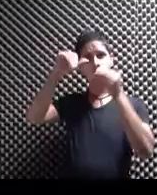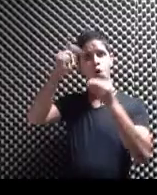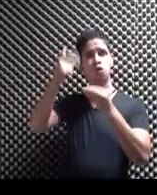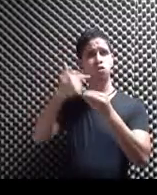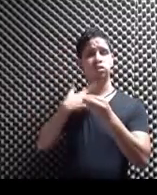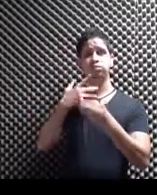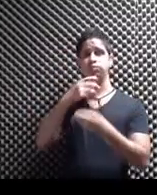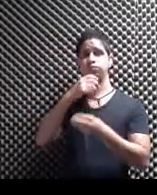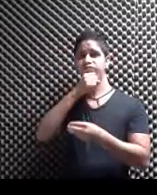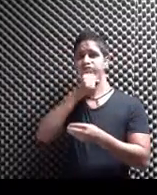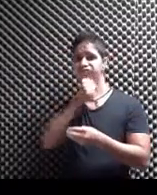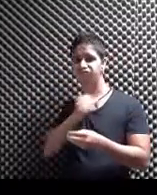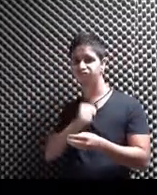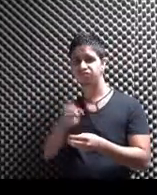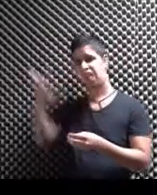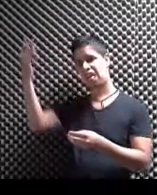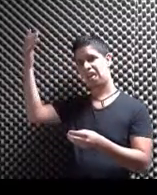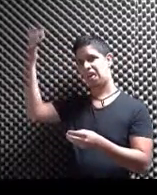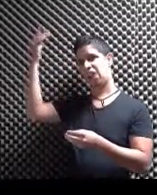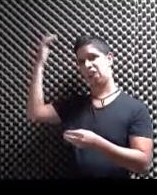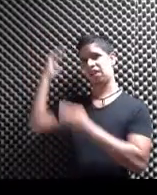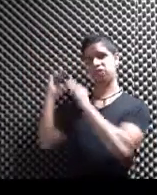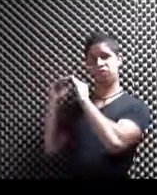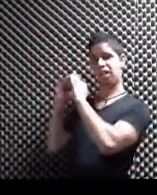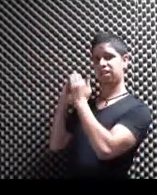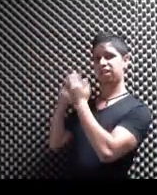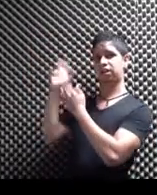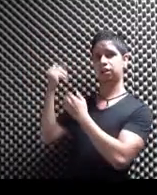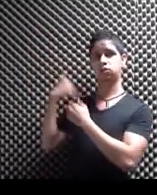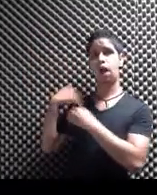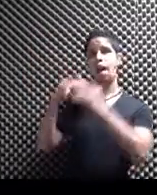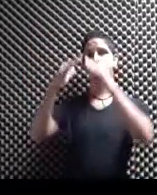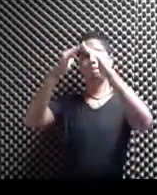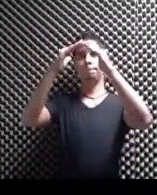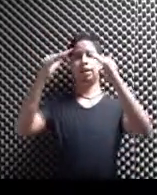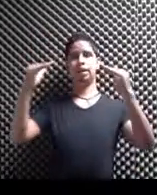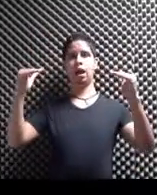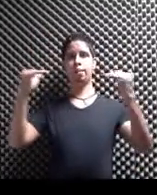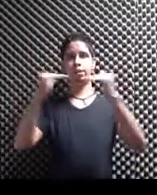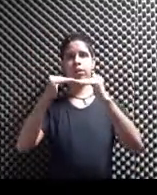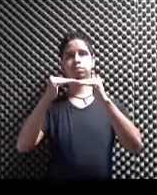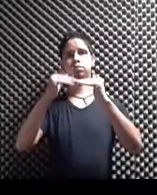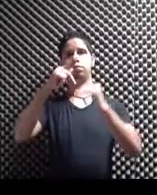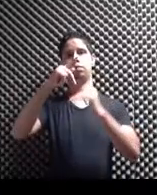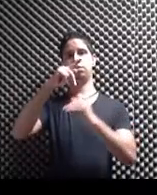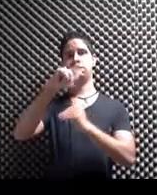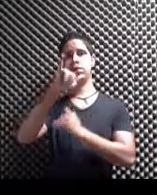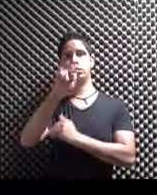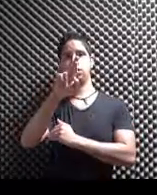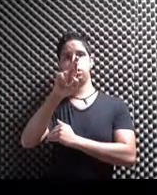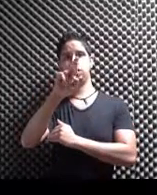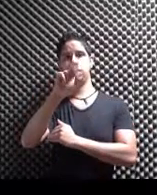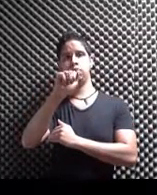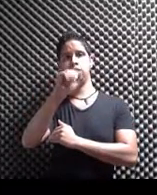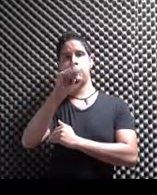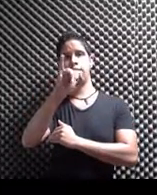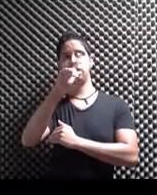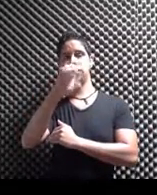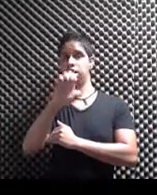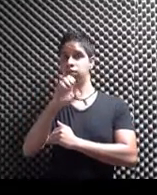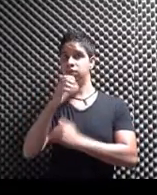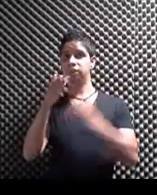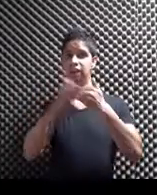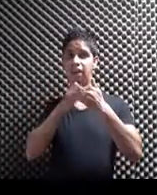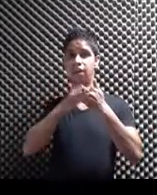muchos años ¿Verdad? se encargó de plasmar en una pirámide en la pirámide del Esfinge